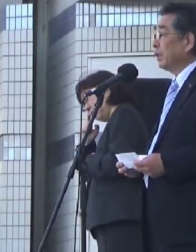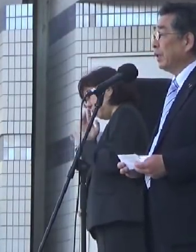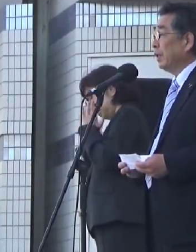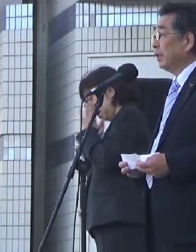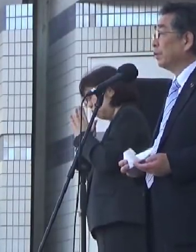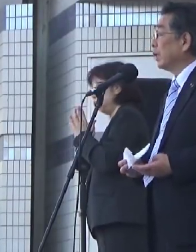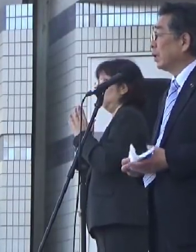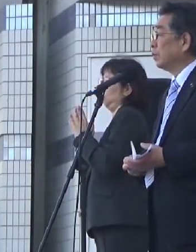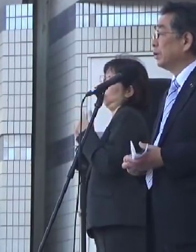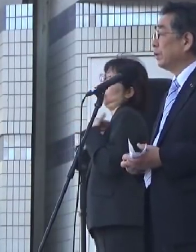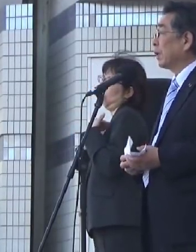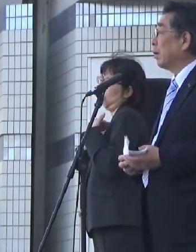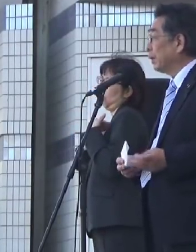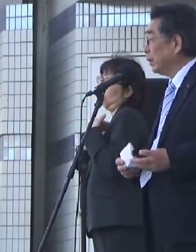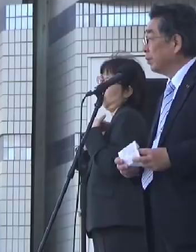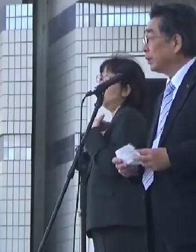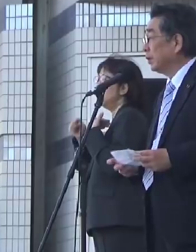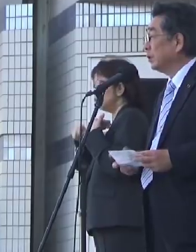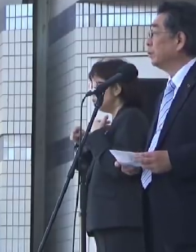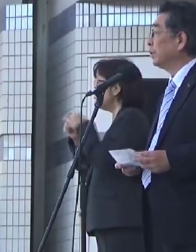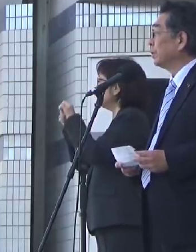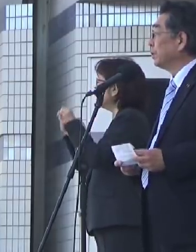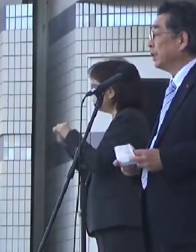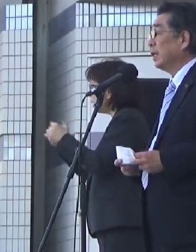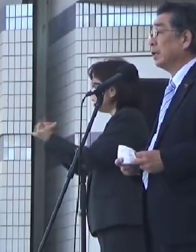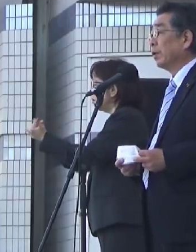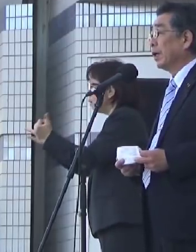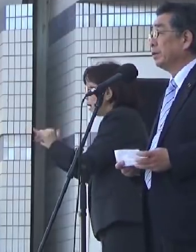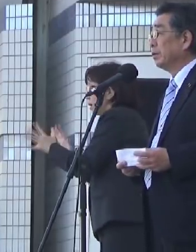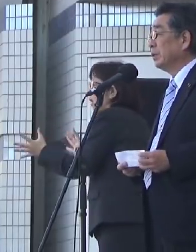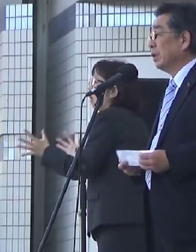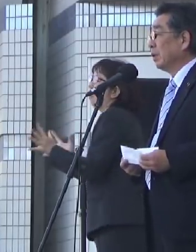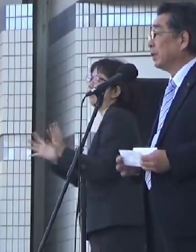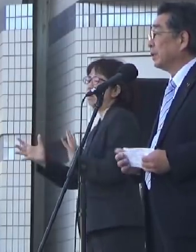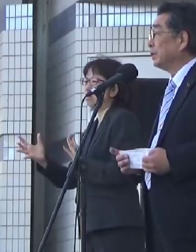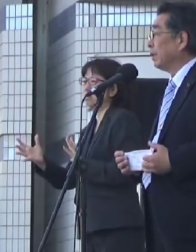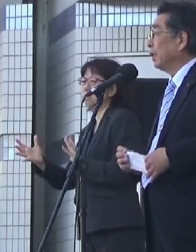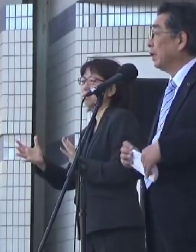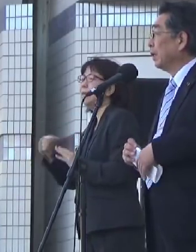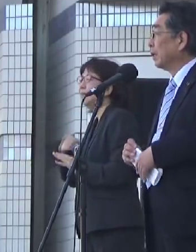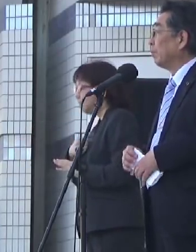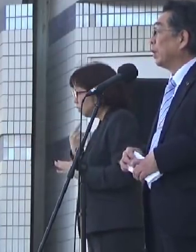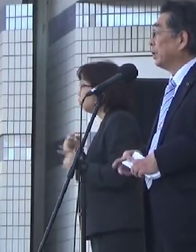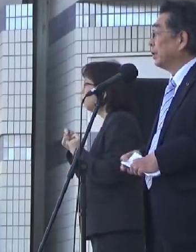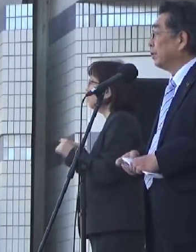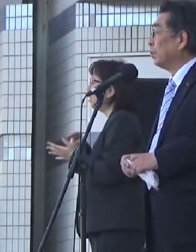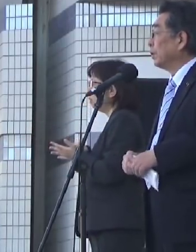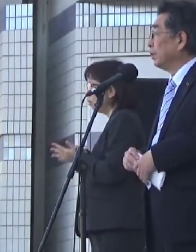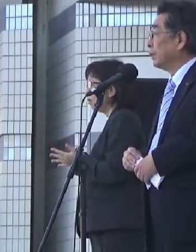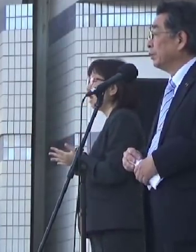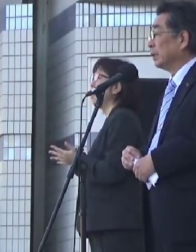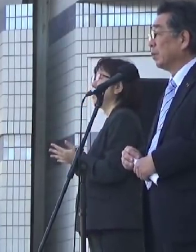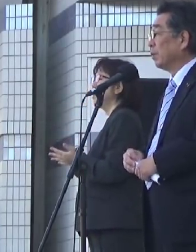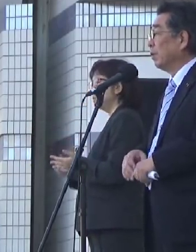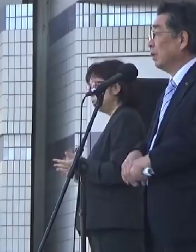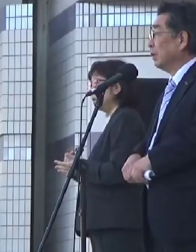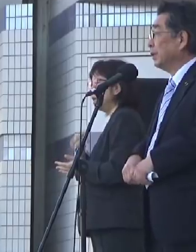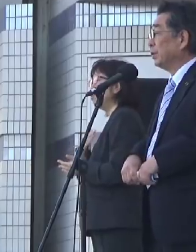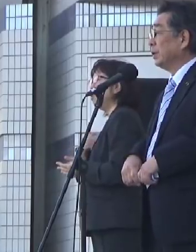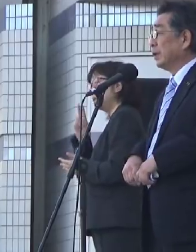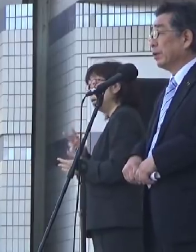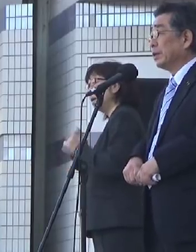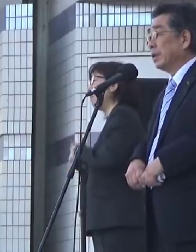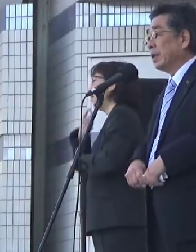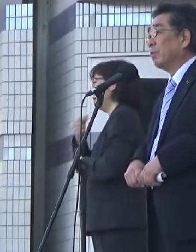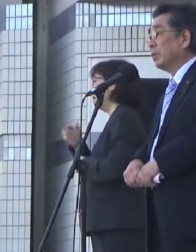ことによって世の中の動きというのは変わっていきます。自分事として捉えるように私たちは頑張っていきたいと思っております。皆さんも